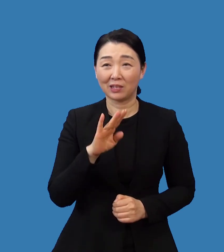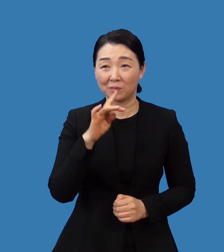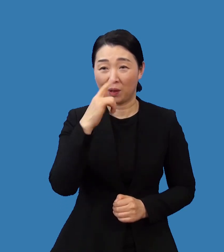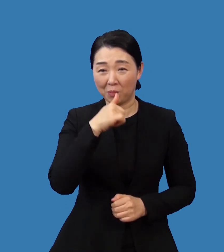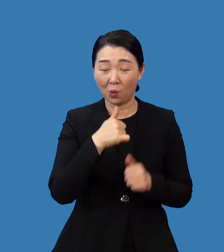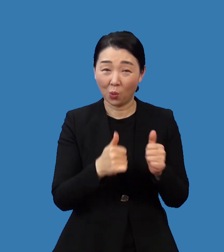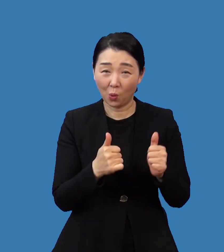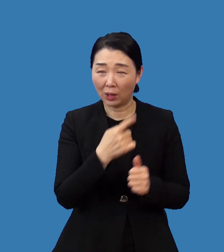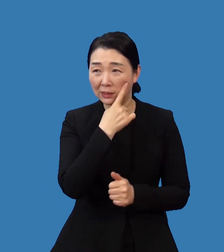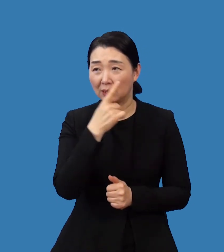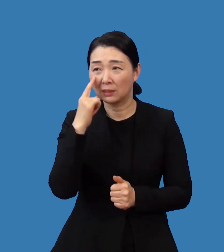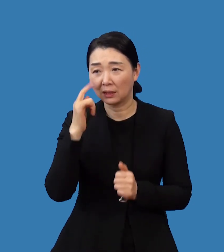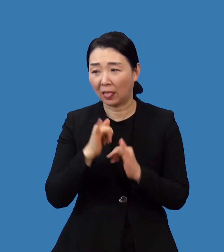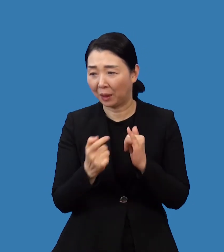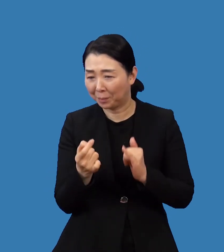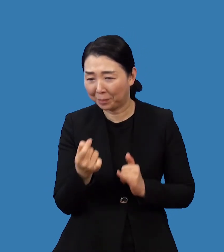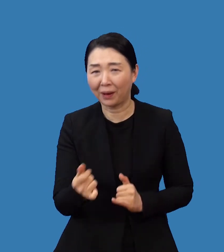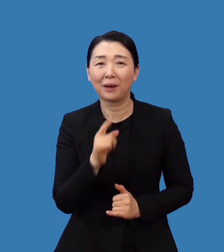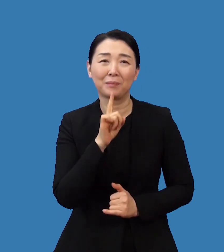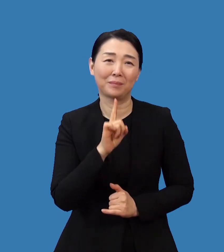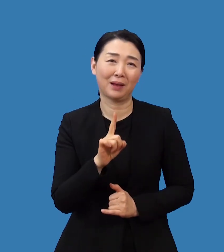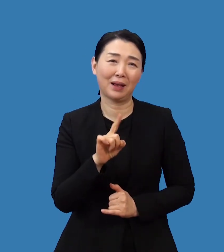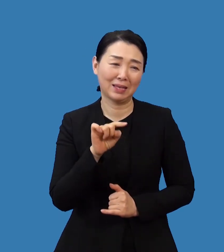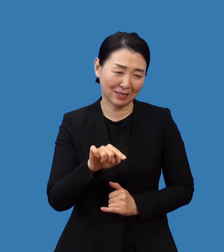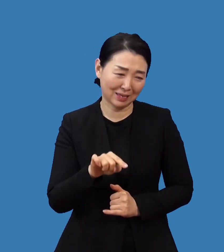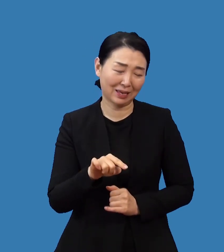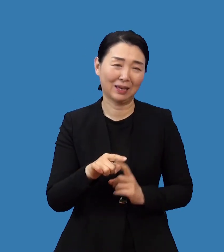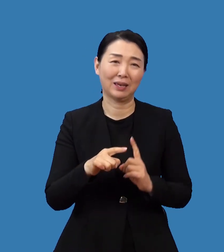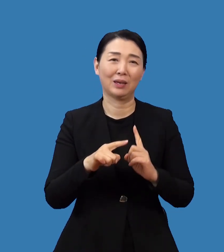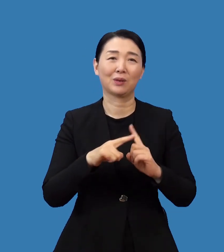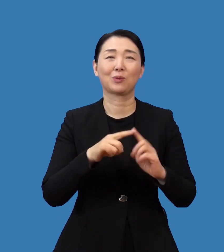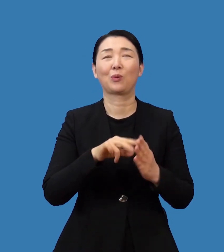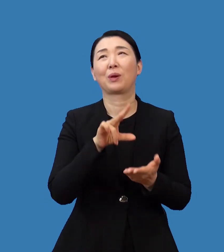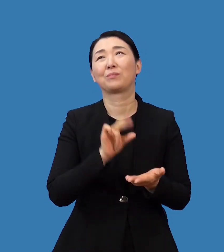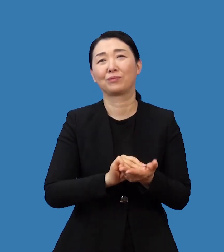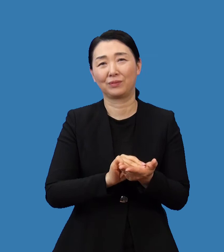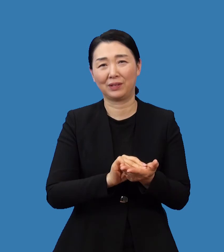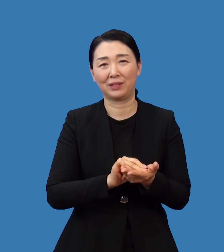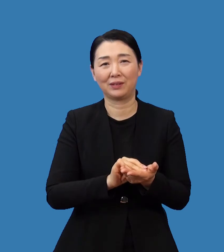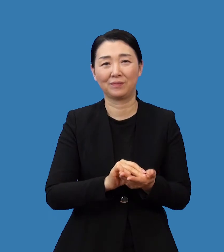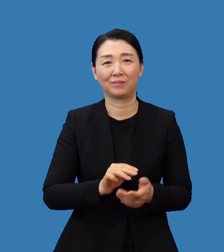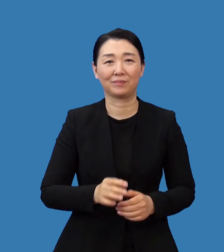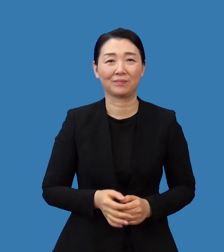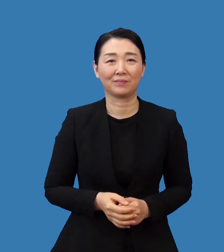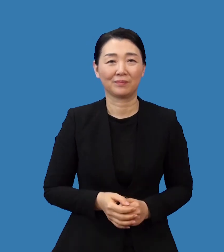변호인과 증인이 적다. 이것이 오늘 교회의 문제다 그랬어요. 변호인과 증인이 적다.